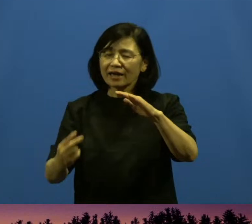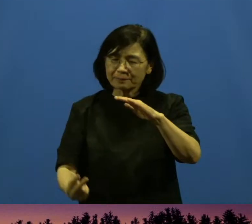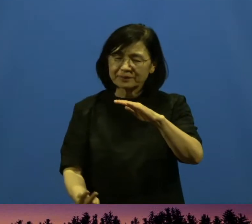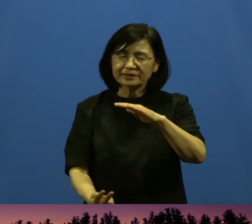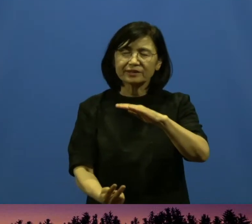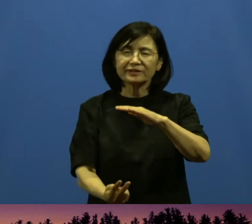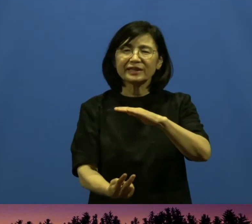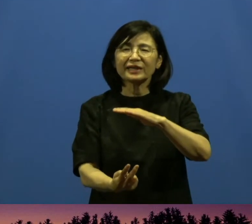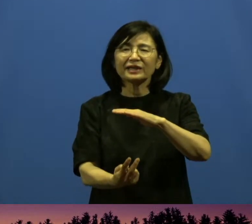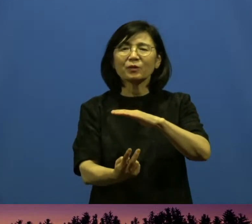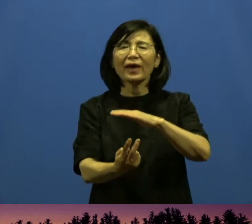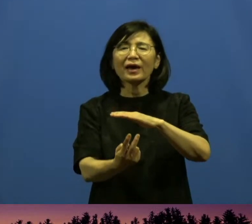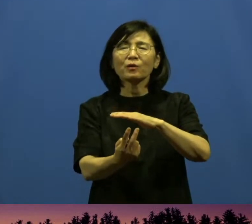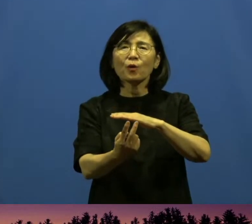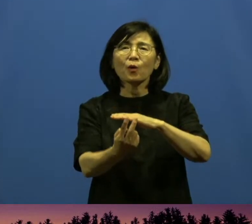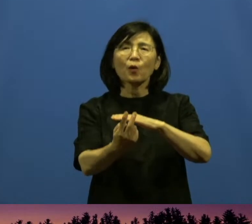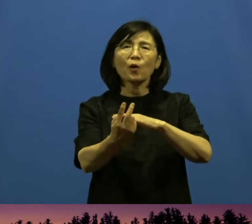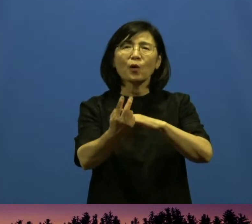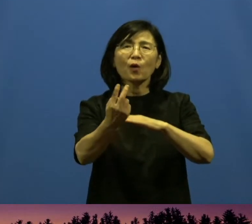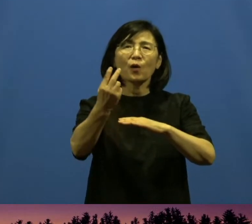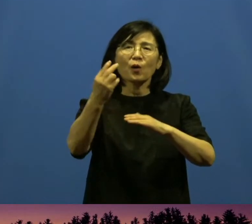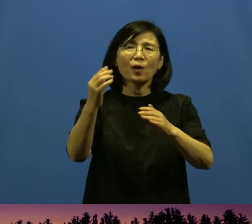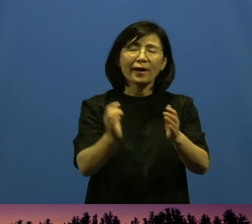나의 비전이 되고